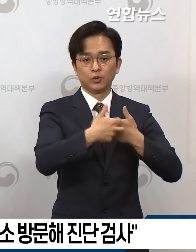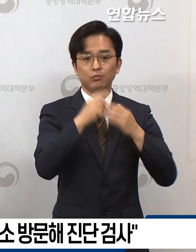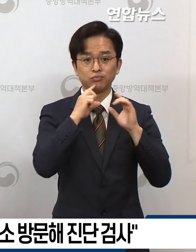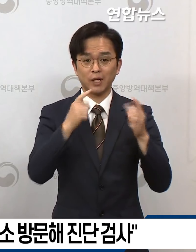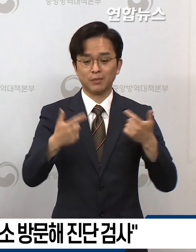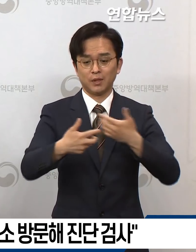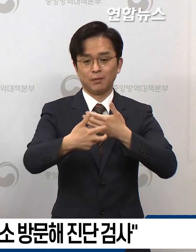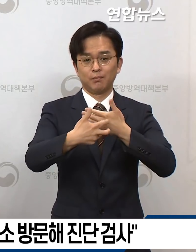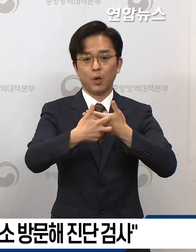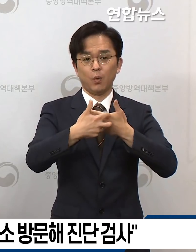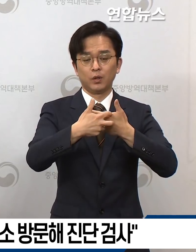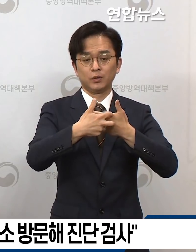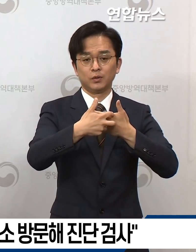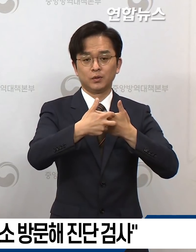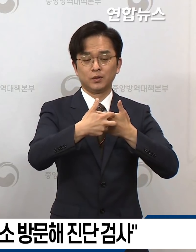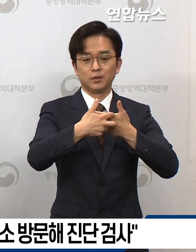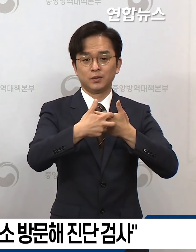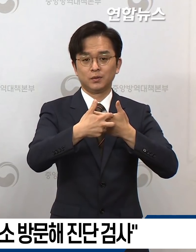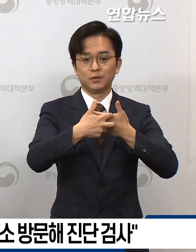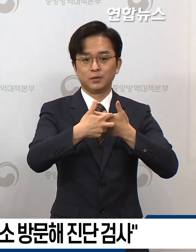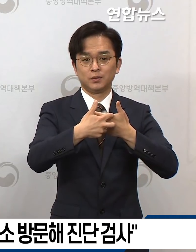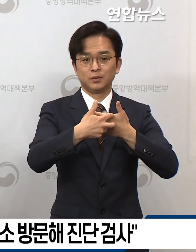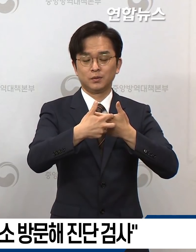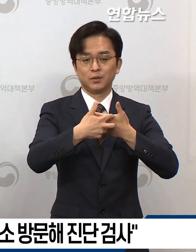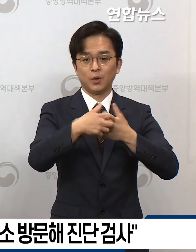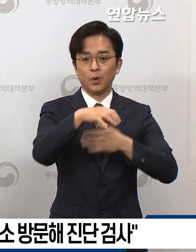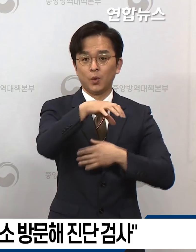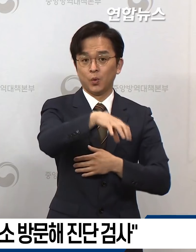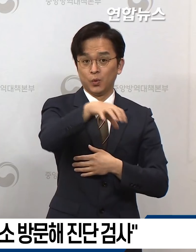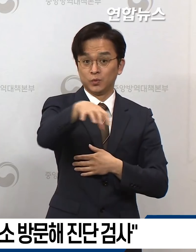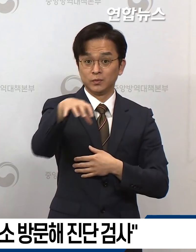방문 시설의 종류나 증상 유무와 관계없이